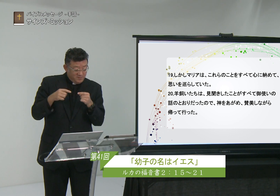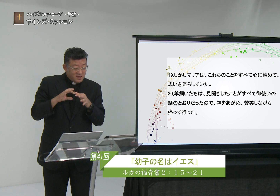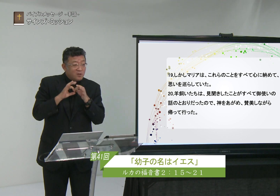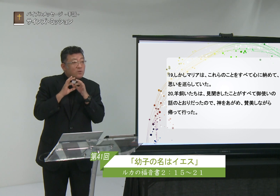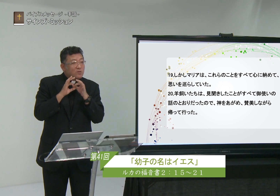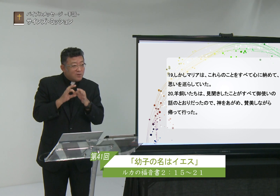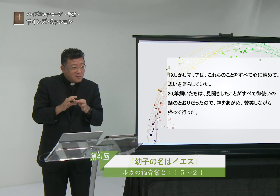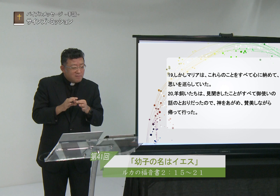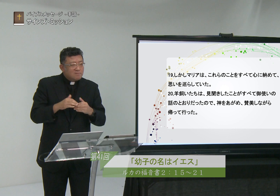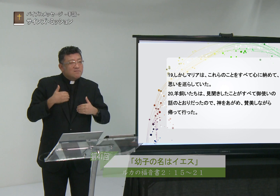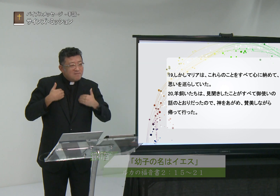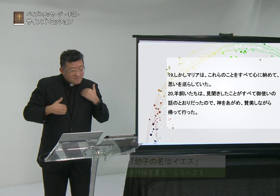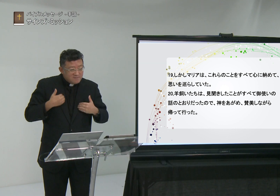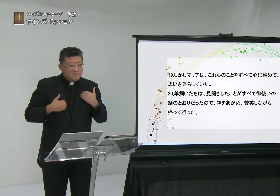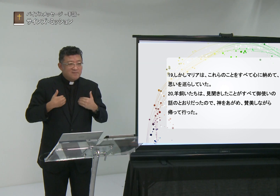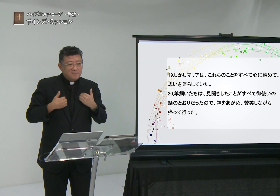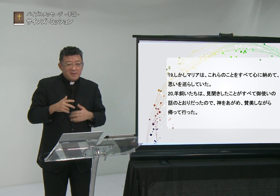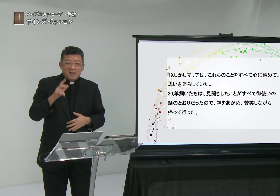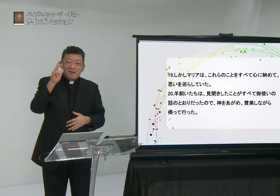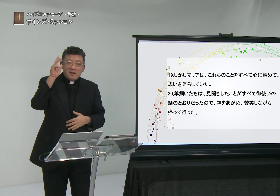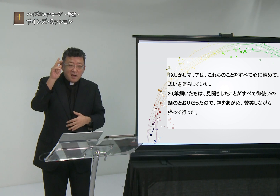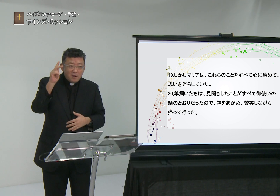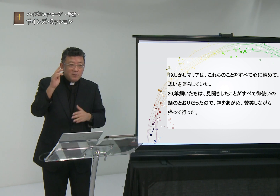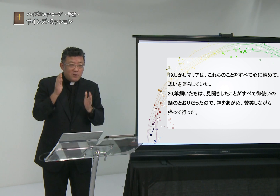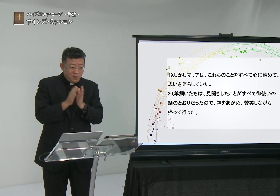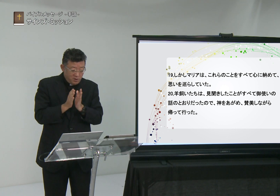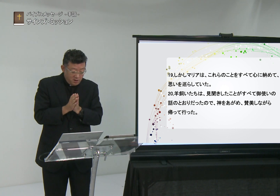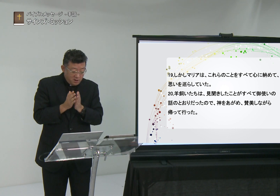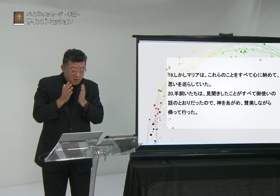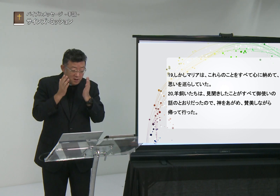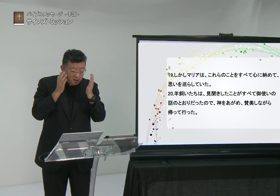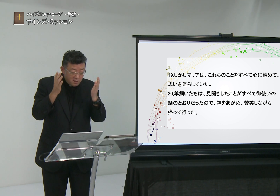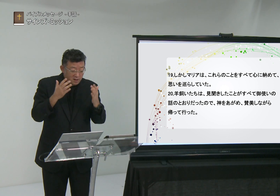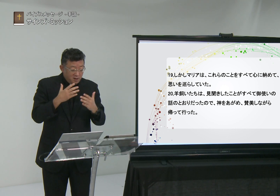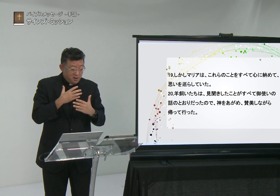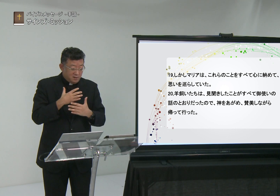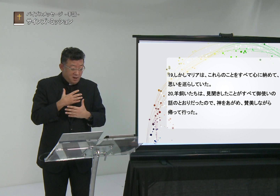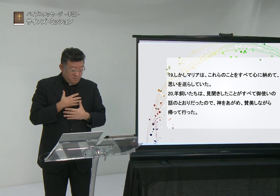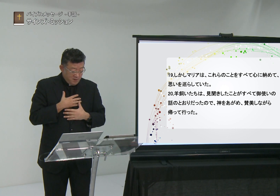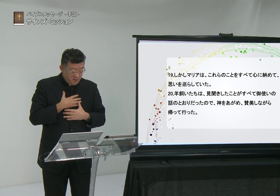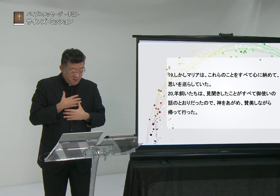使いの話の通りだったので神を崇め